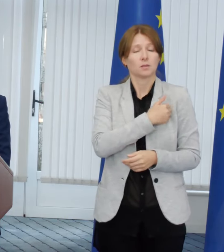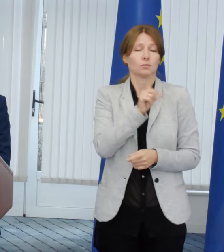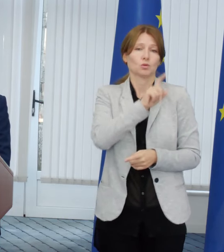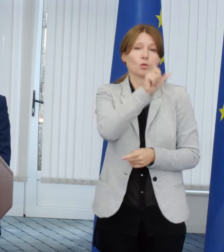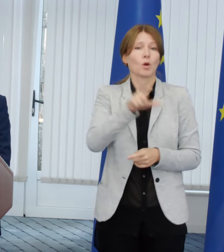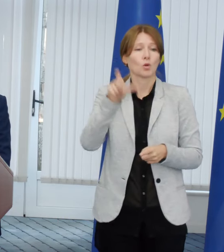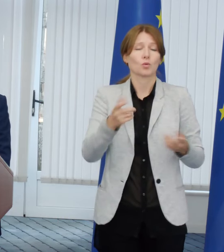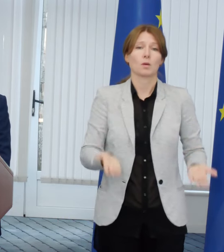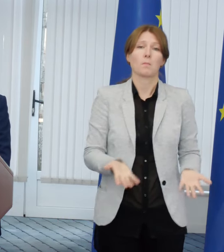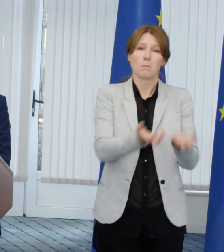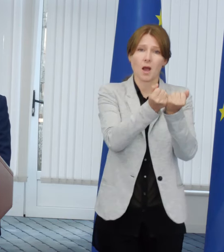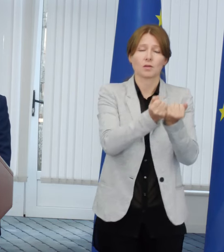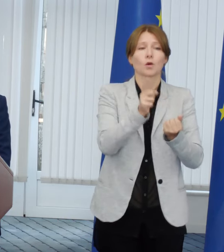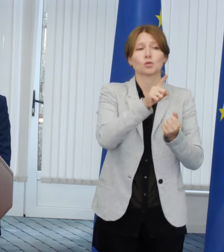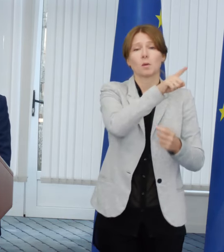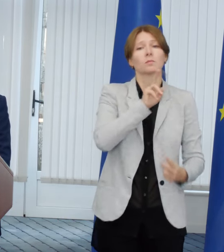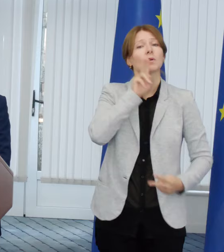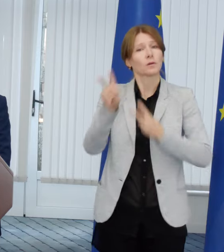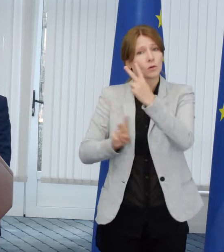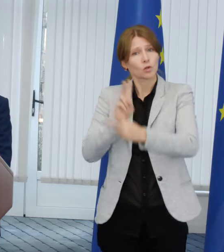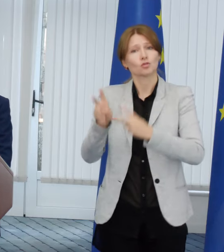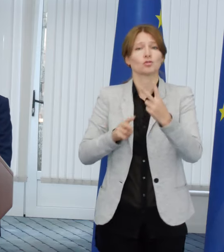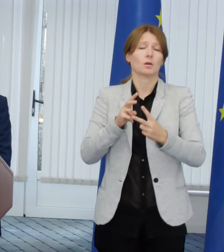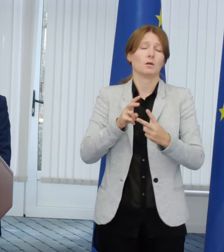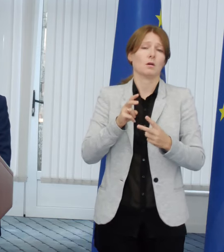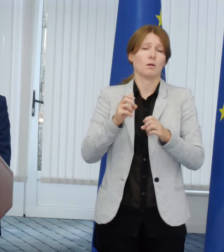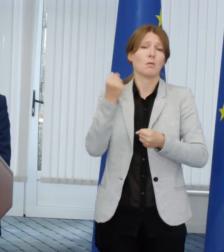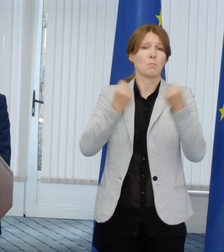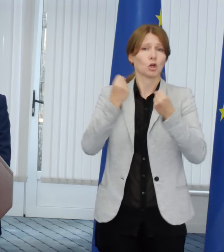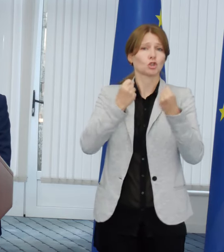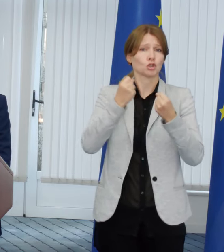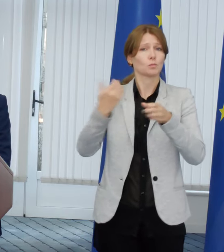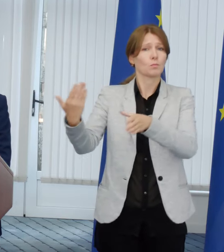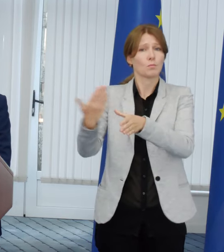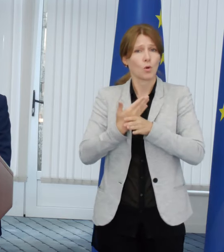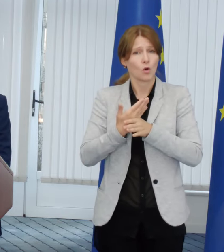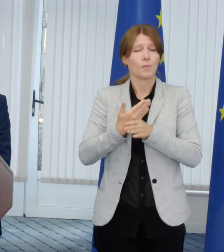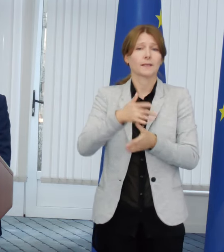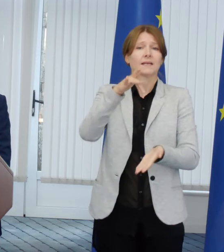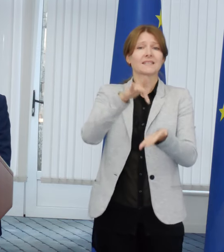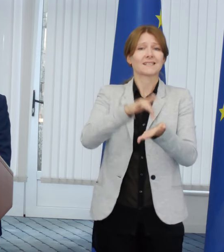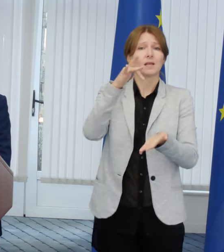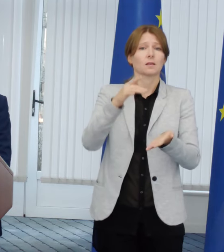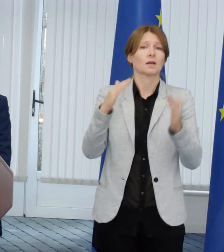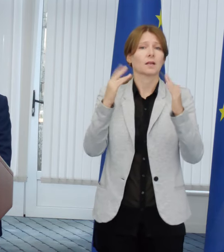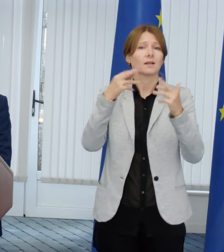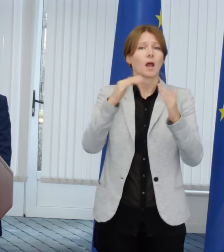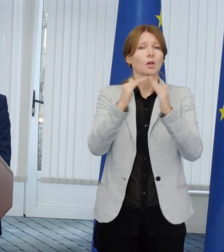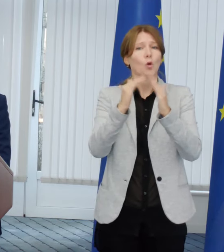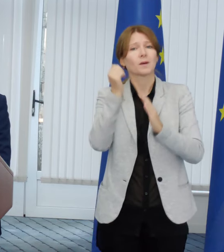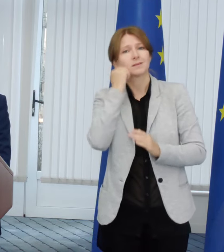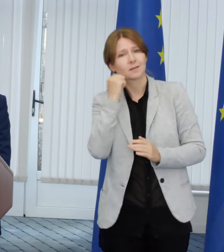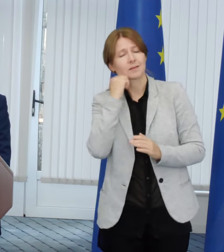să se adreseze atât echipelor mobile, care a vorbit domnul ministru, dar și în centrele de plasament și centre